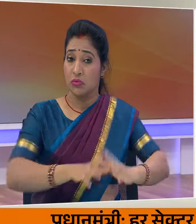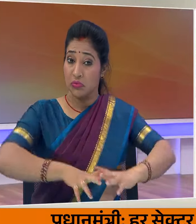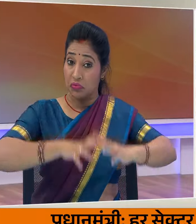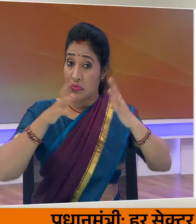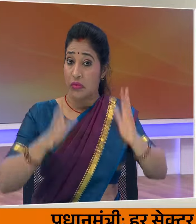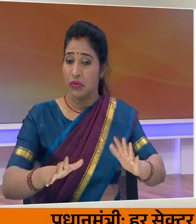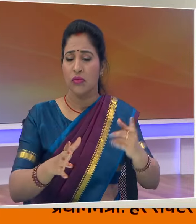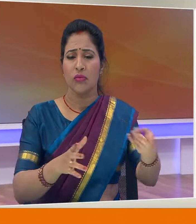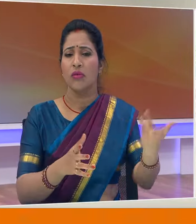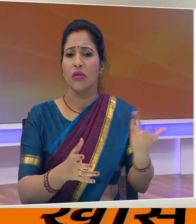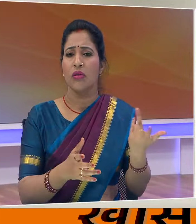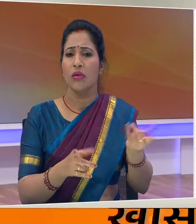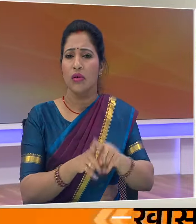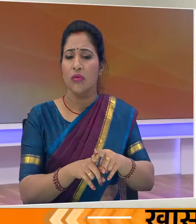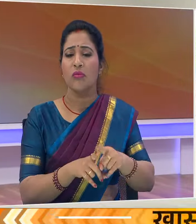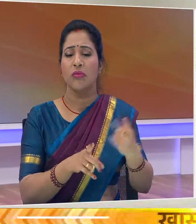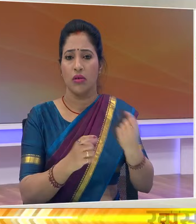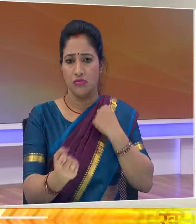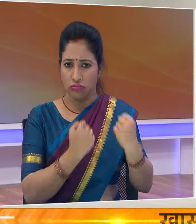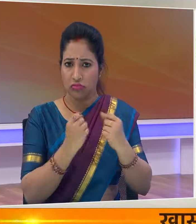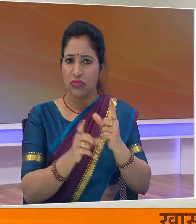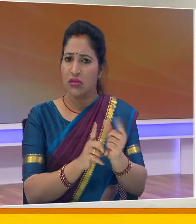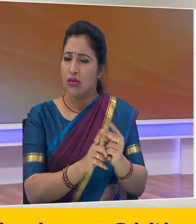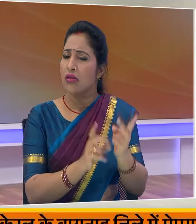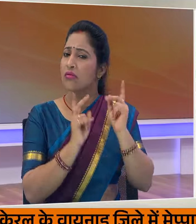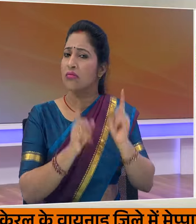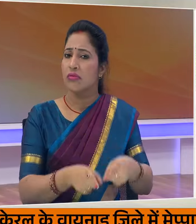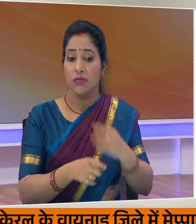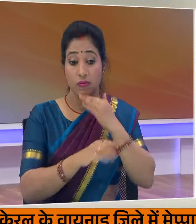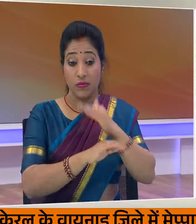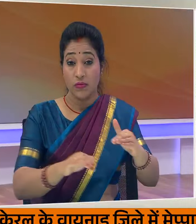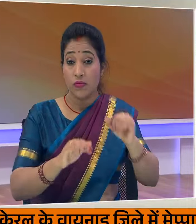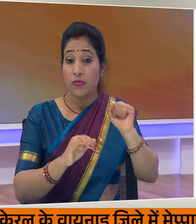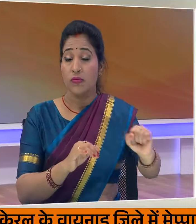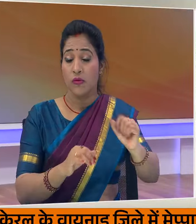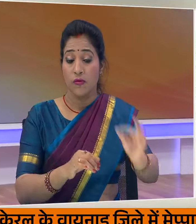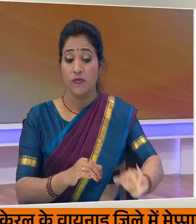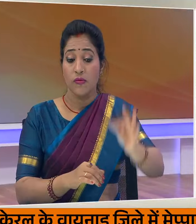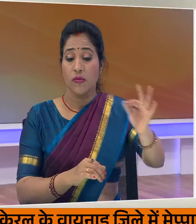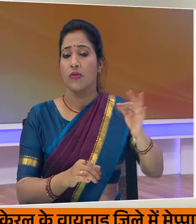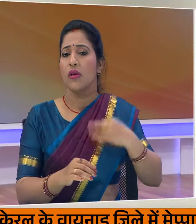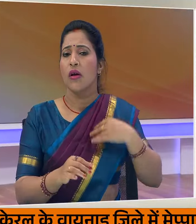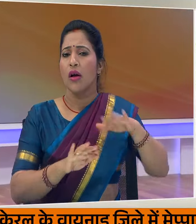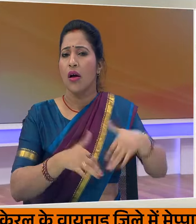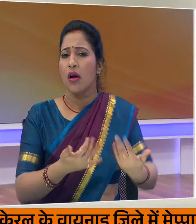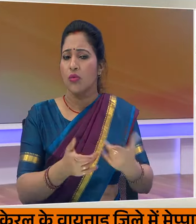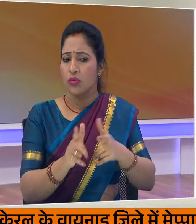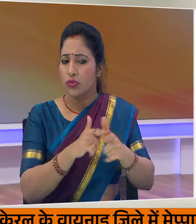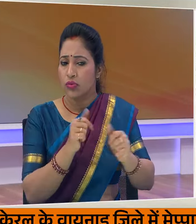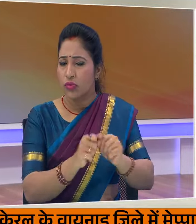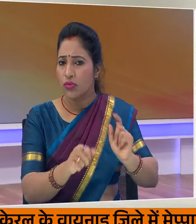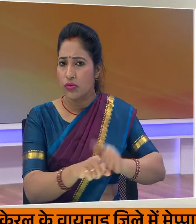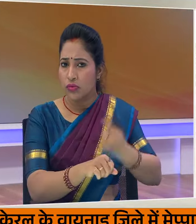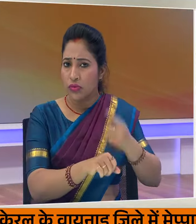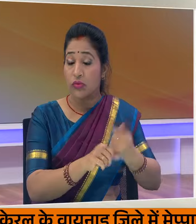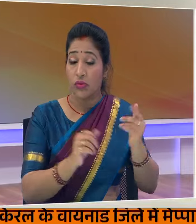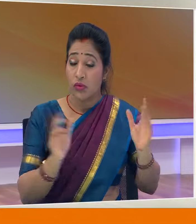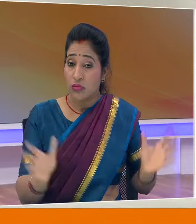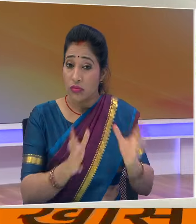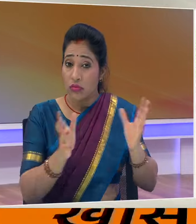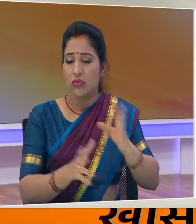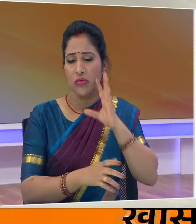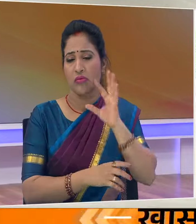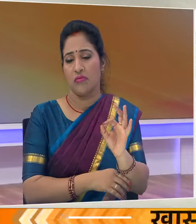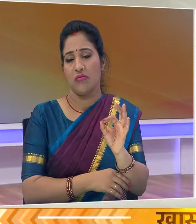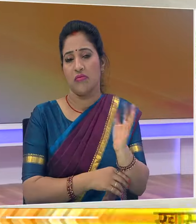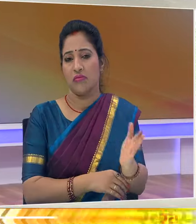सिर्फ एक्सरसाइज फिजिकल एक्सरसाइज से रहा नहीं, सो बच्चों के लिए करियर बनाने के लिए और उनके आगे जाने के लिए भी बहुत